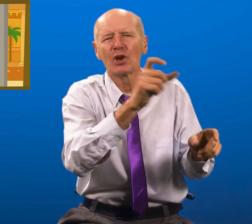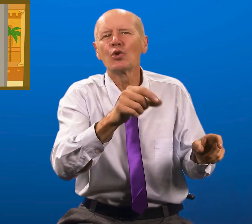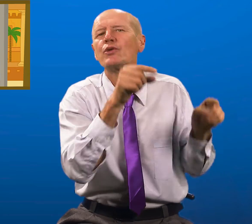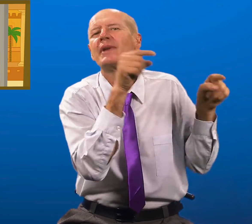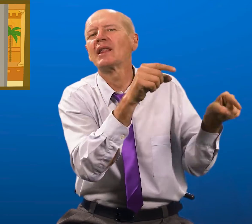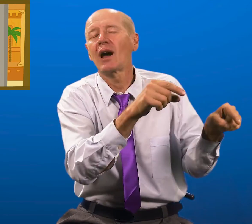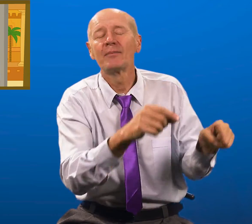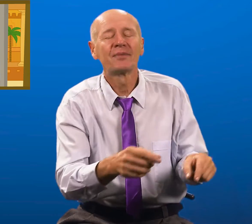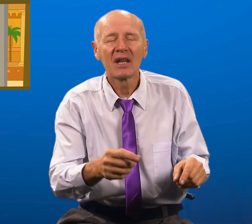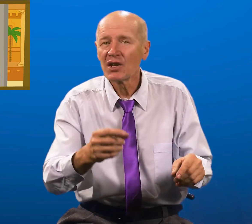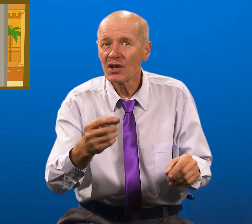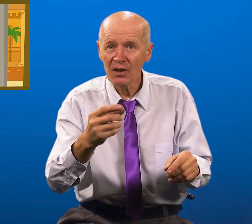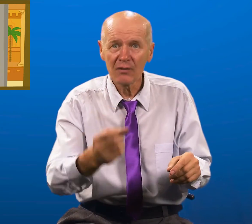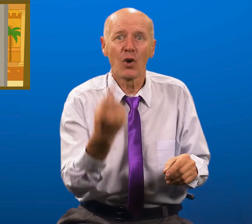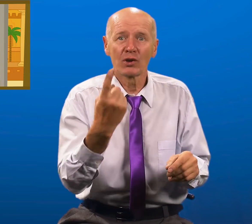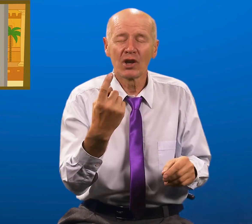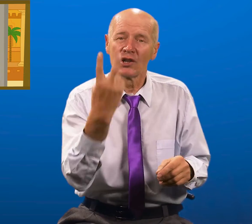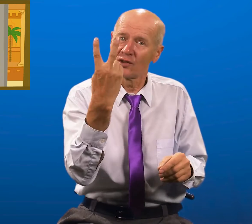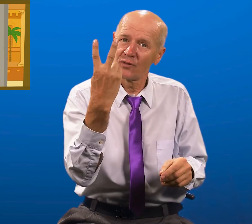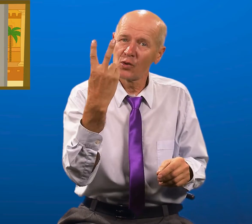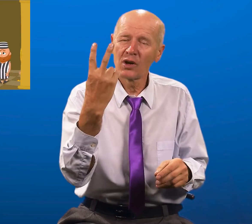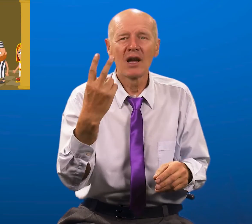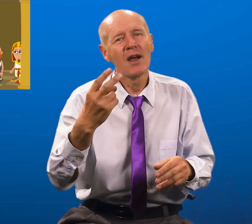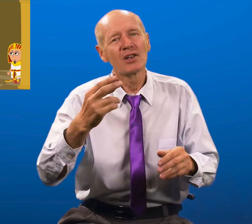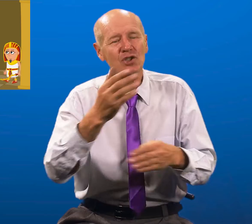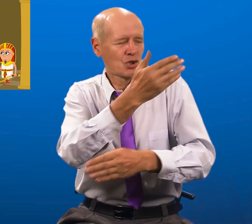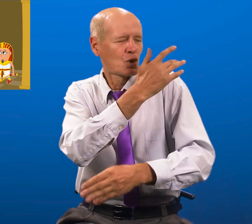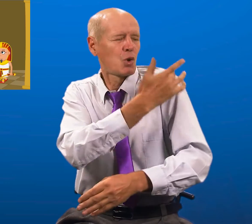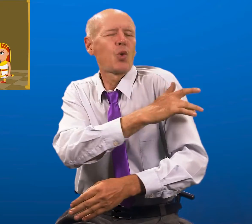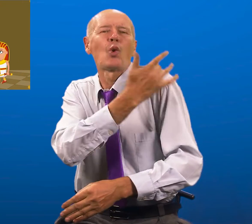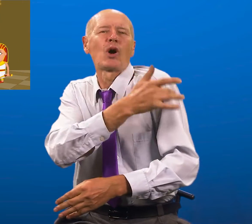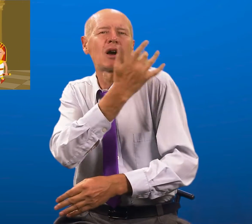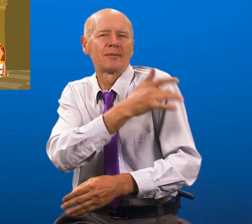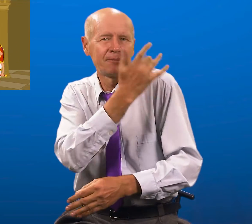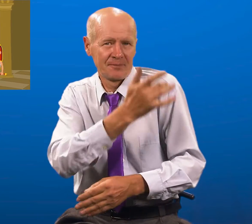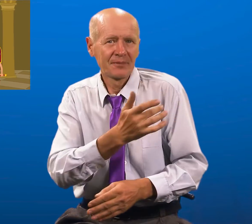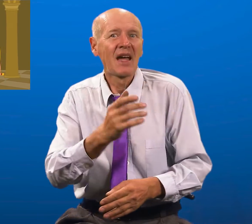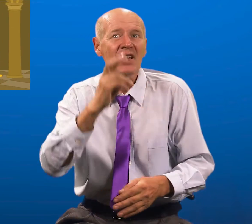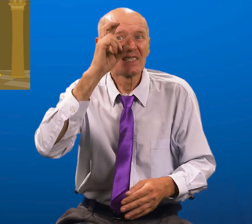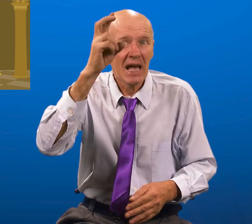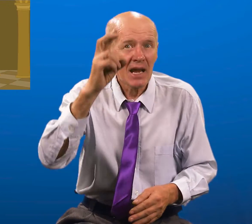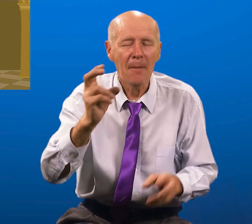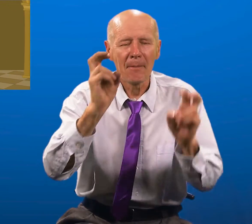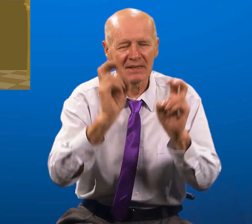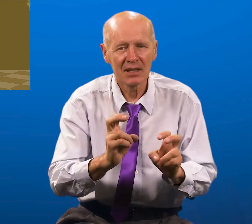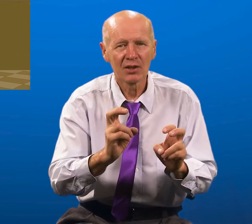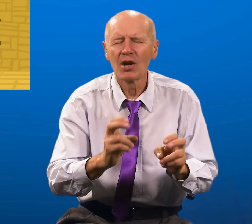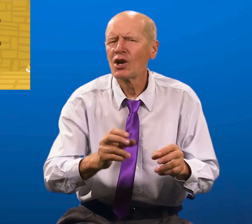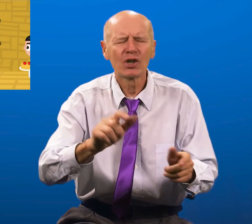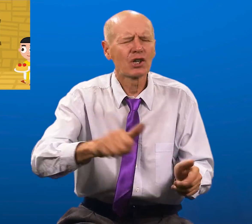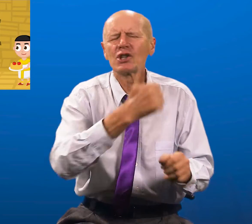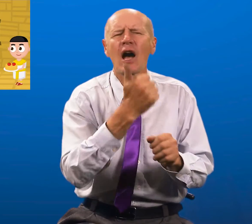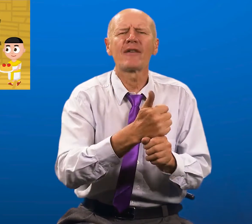тюрьму посадили двух царедворцев фараоновых. Это были главный виночерпий и главный